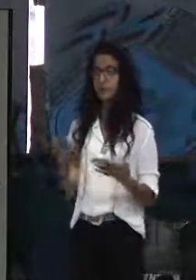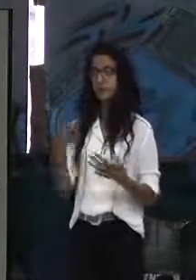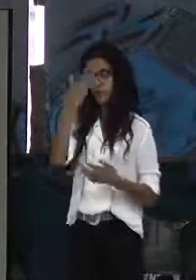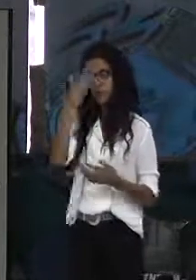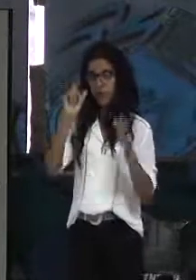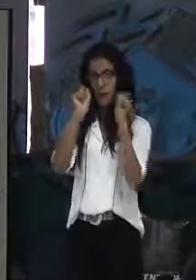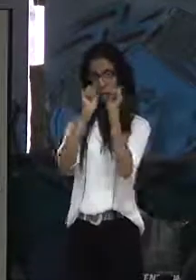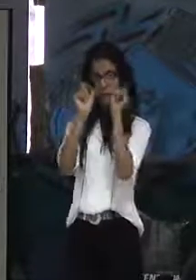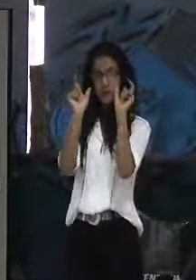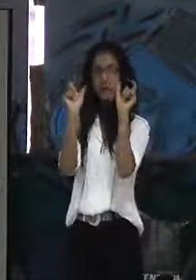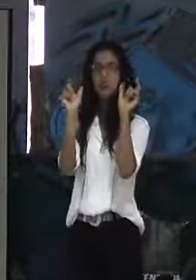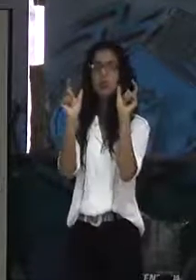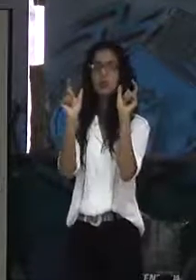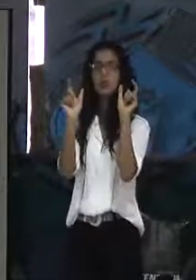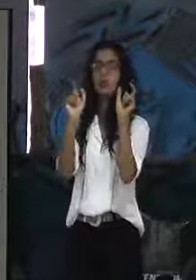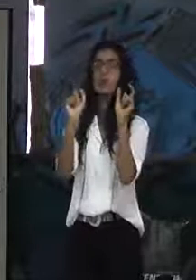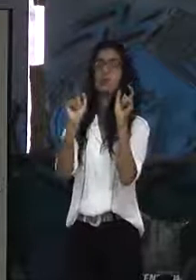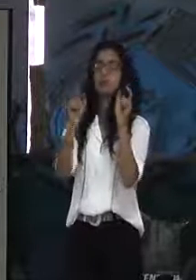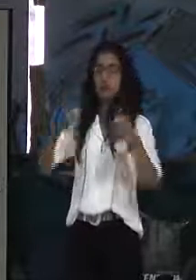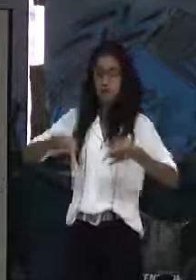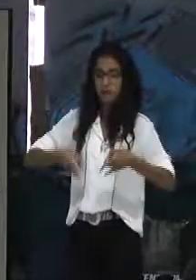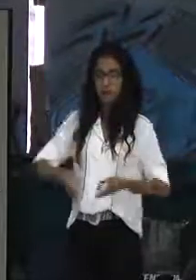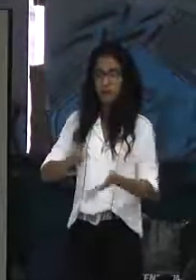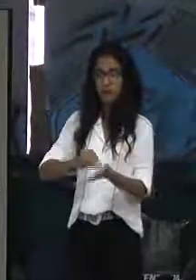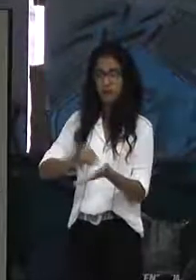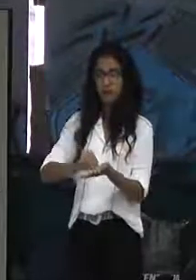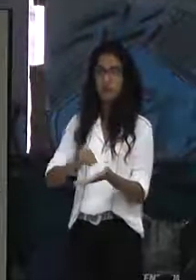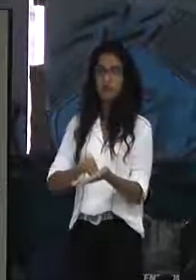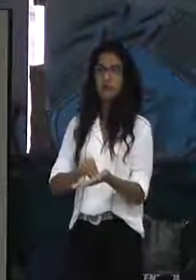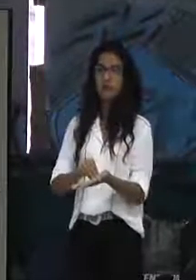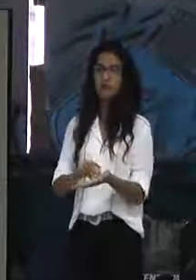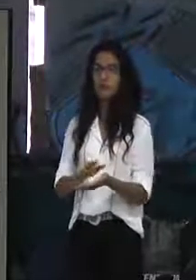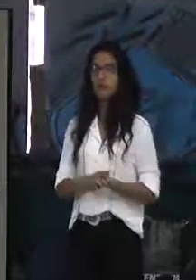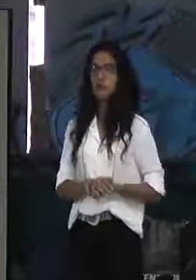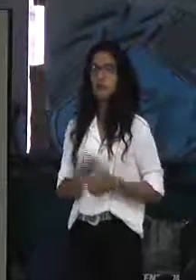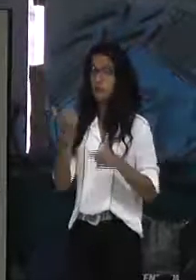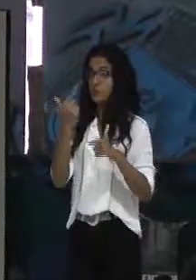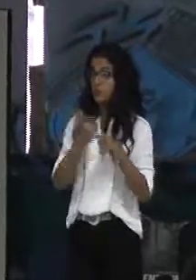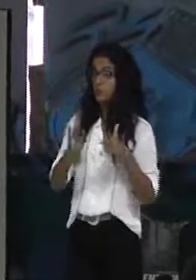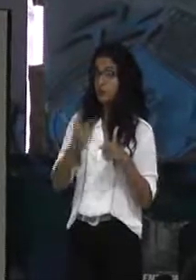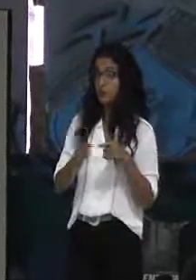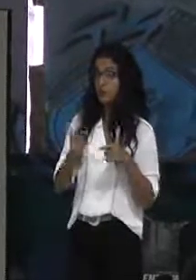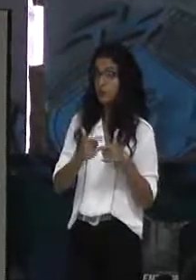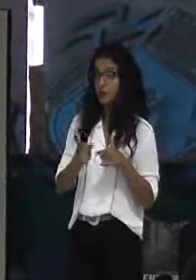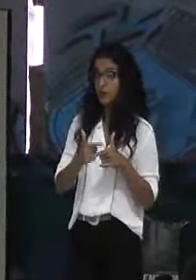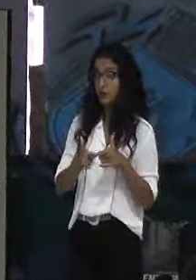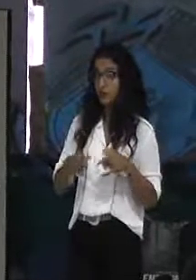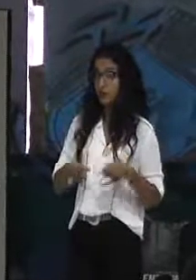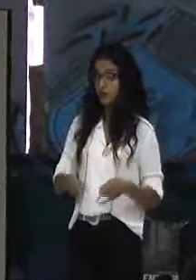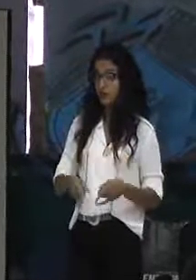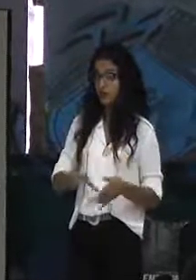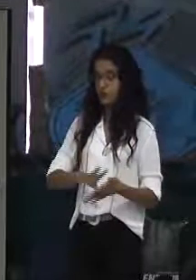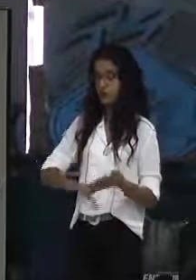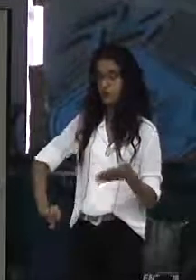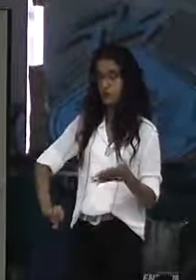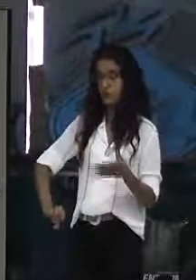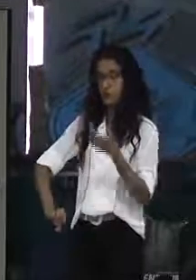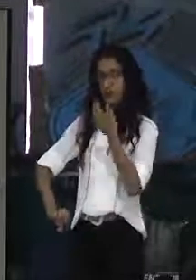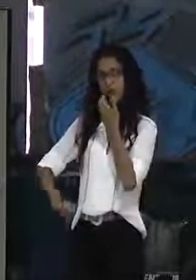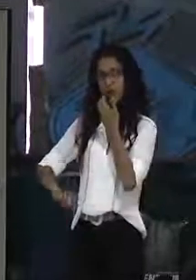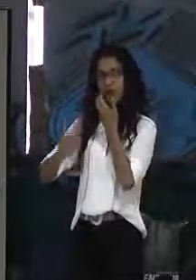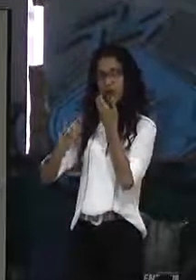atenção da desativação dos leitos, das implicações que teria desativar leitos, vereador Roque, nós queríamos chamar a